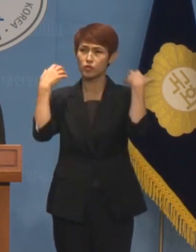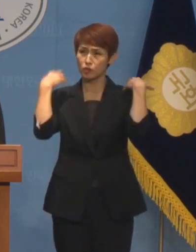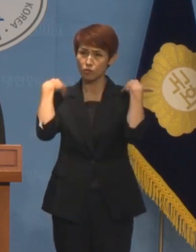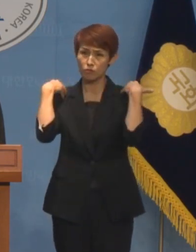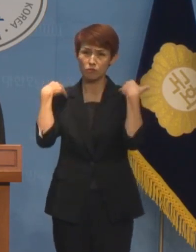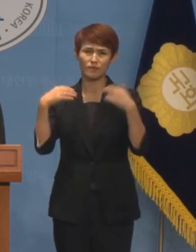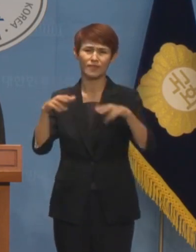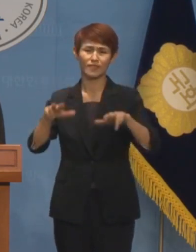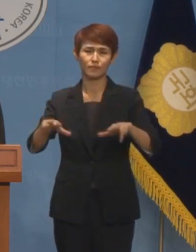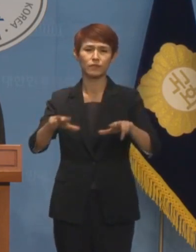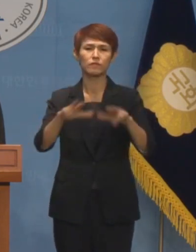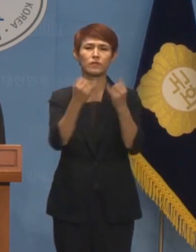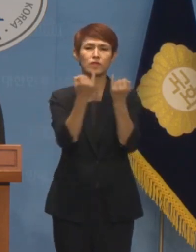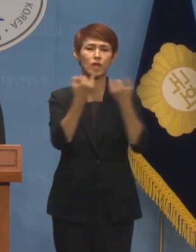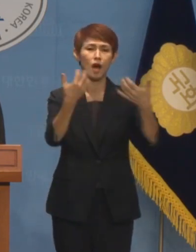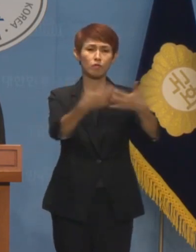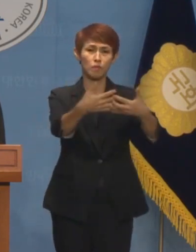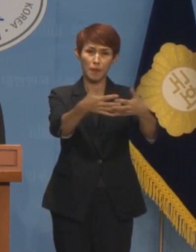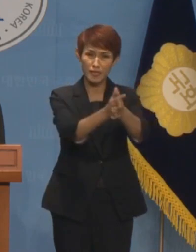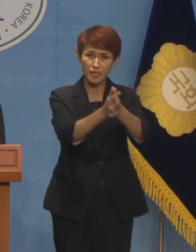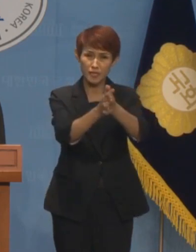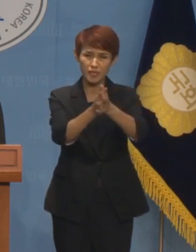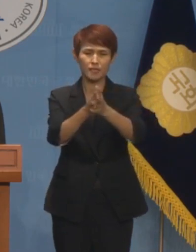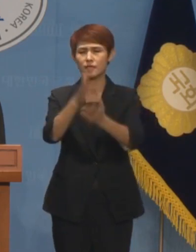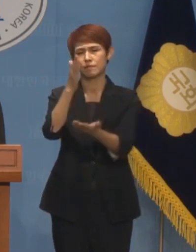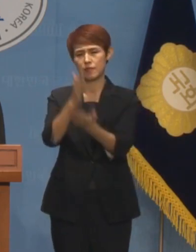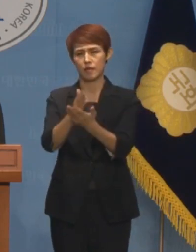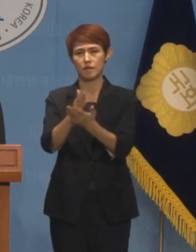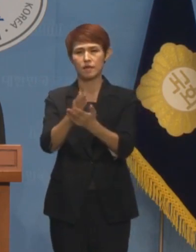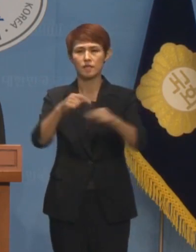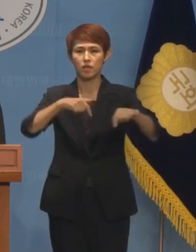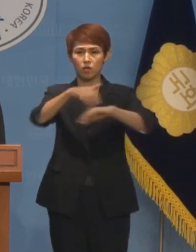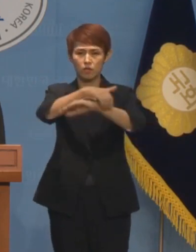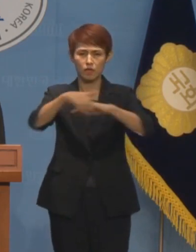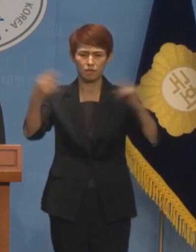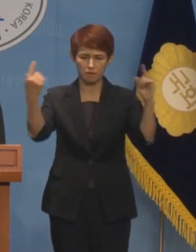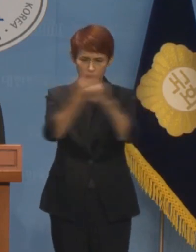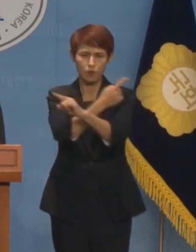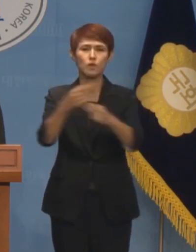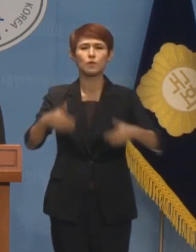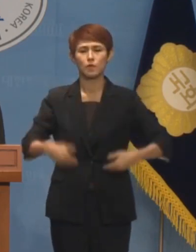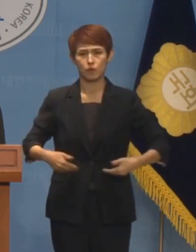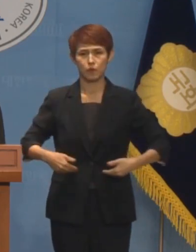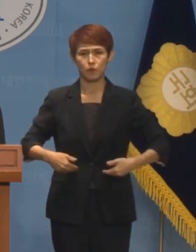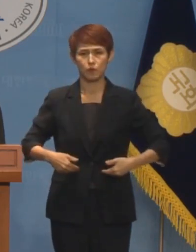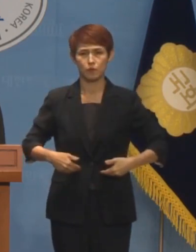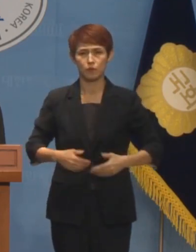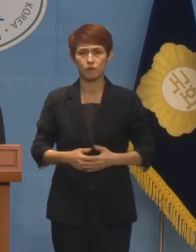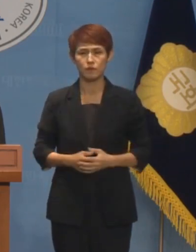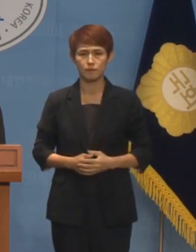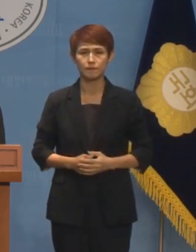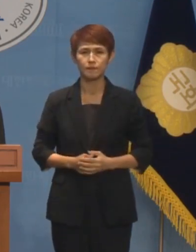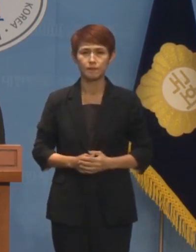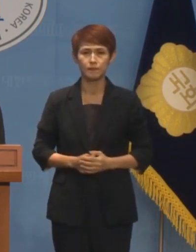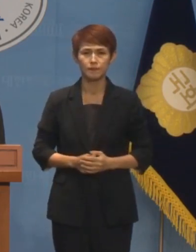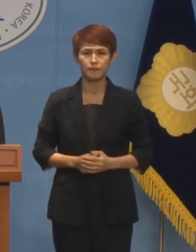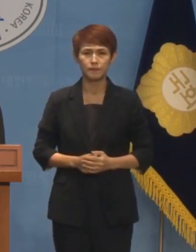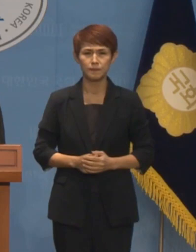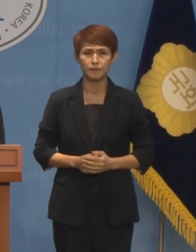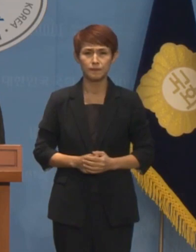당장 여가부 폐지 공약을 철회하고 정책 기조를 전환하여 전면적 대응을 해야